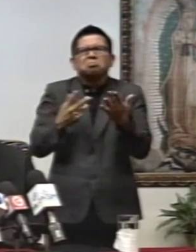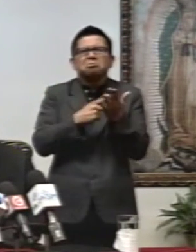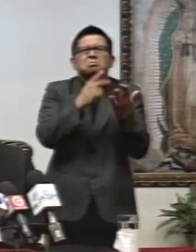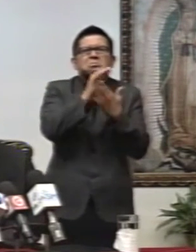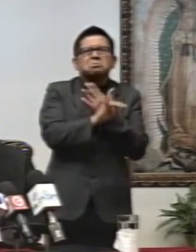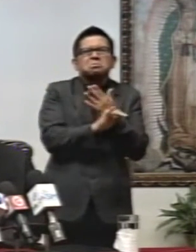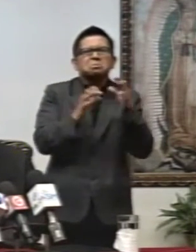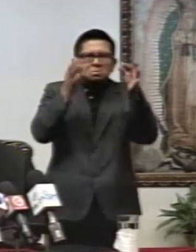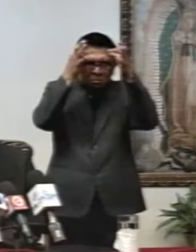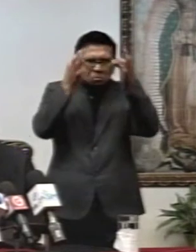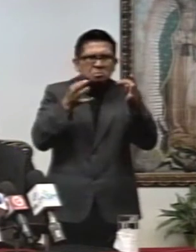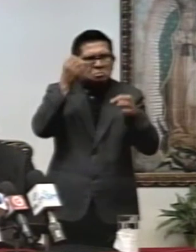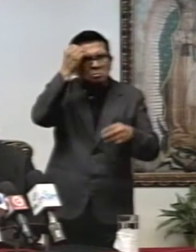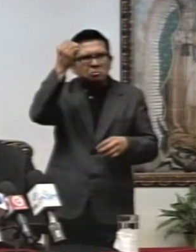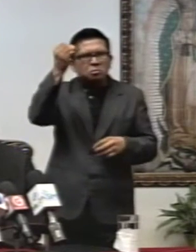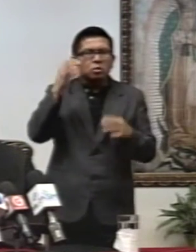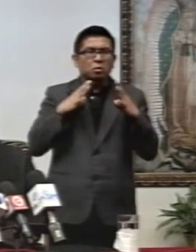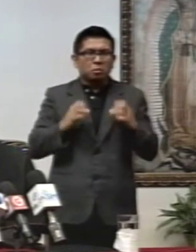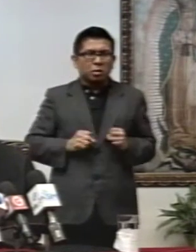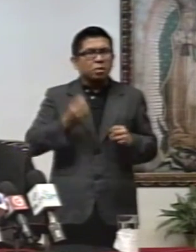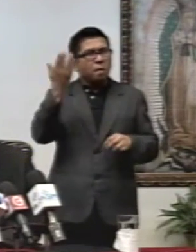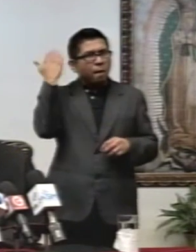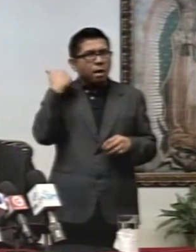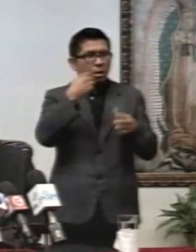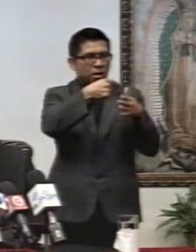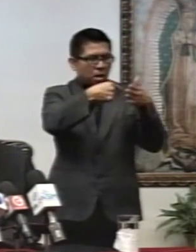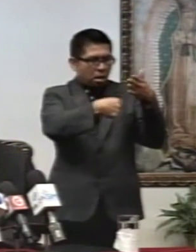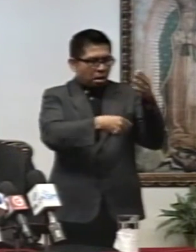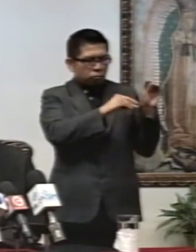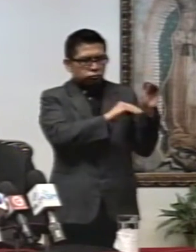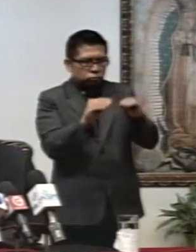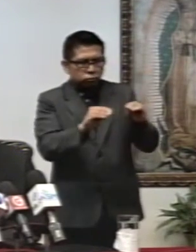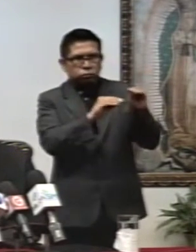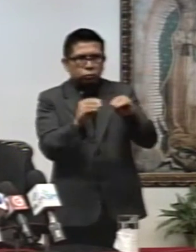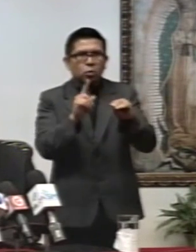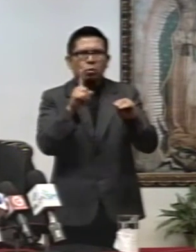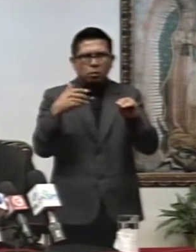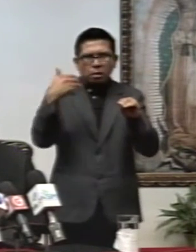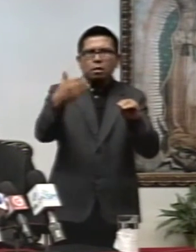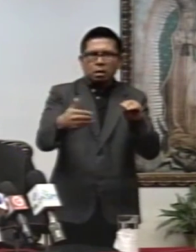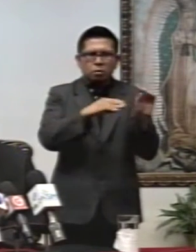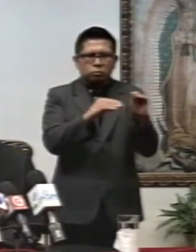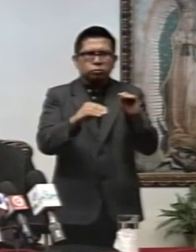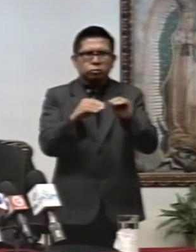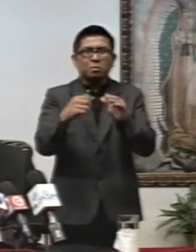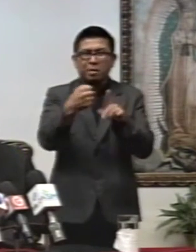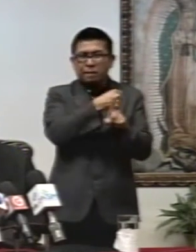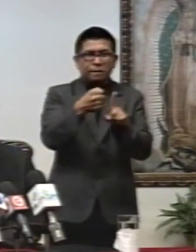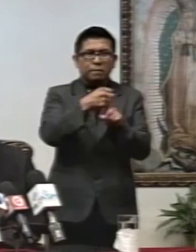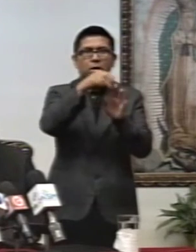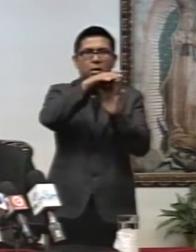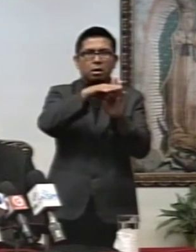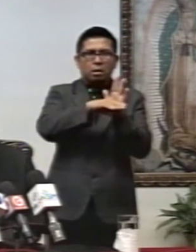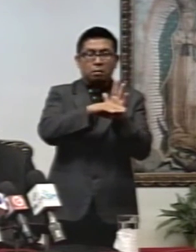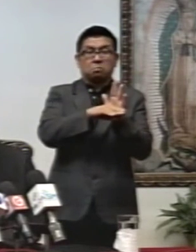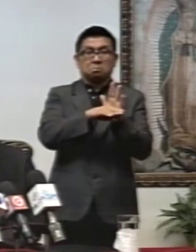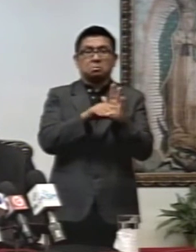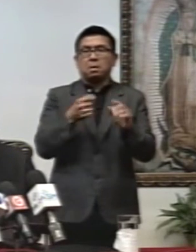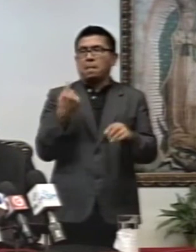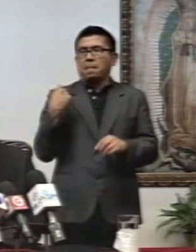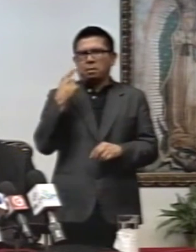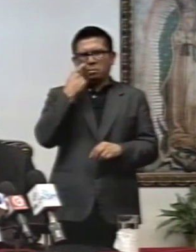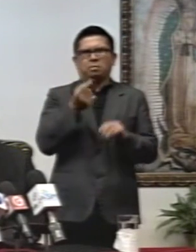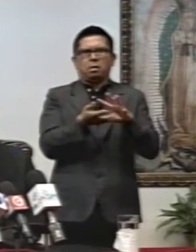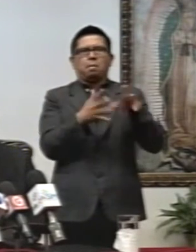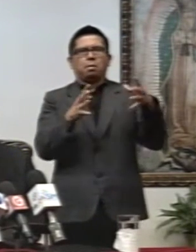de medidas que ha estado ejecutando el gobierno desde ya hace más de un año para contrarrestar la violencia. En las últimas semanas hemos visto un recrudecimiento,